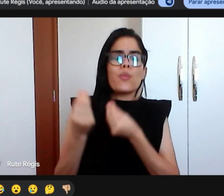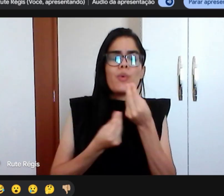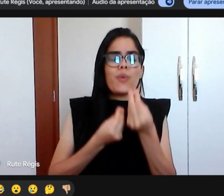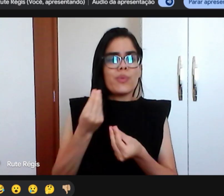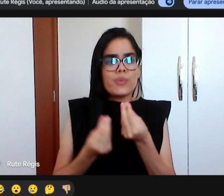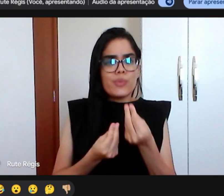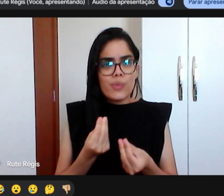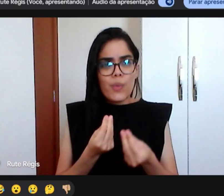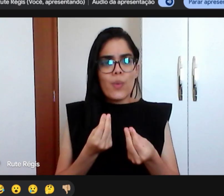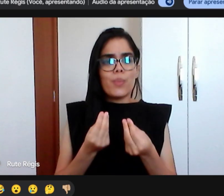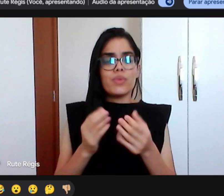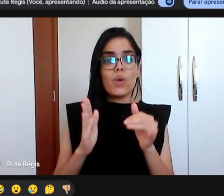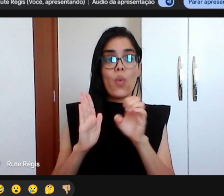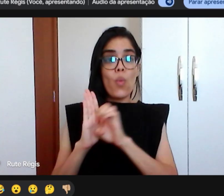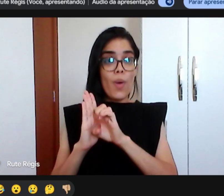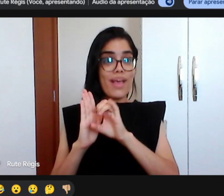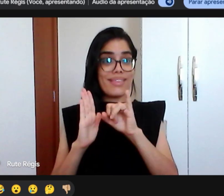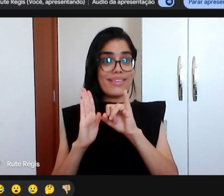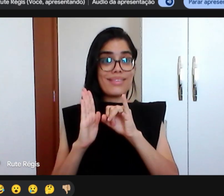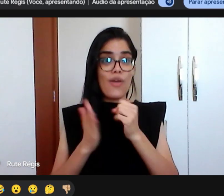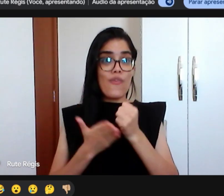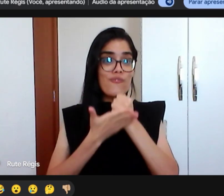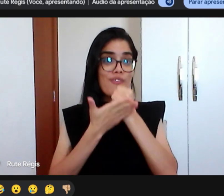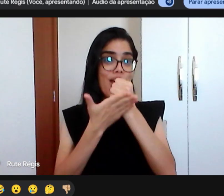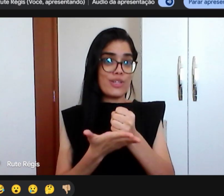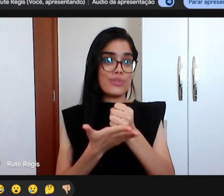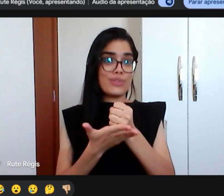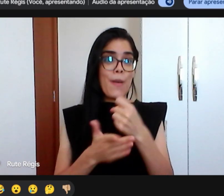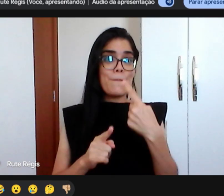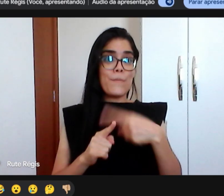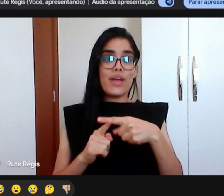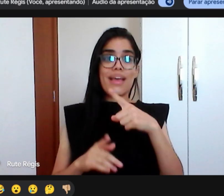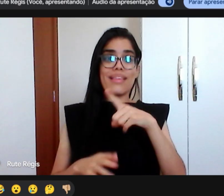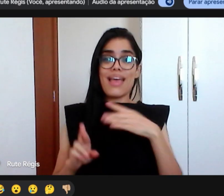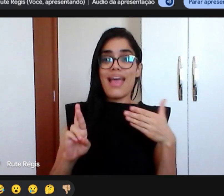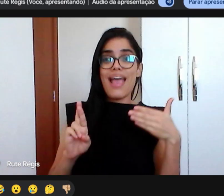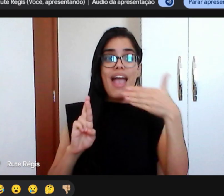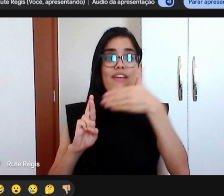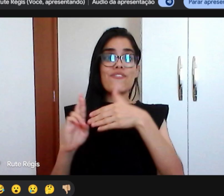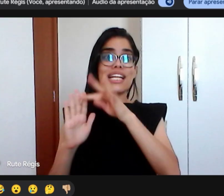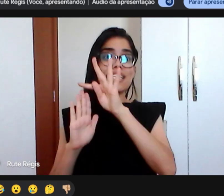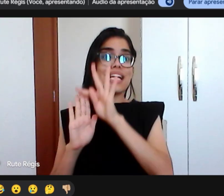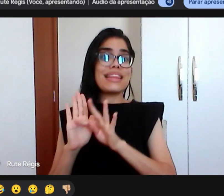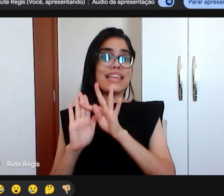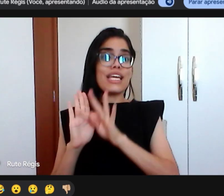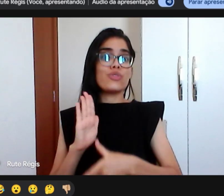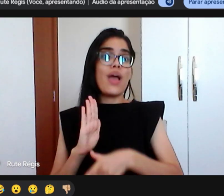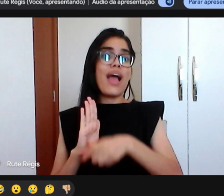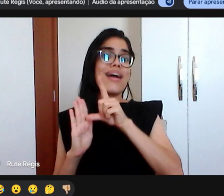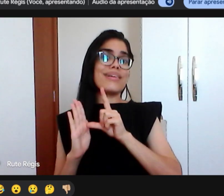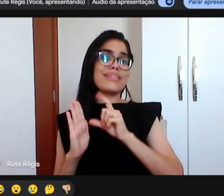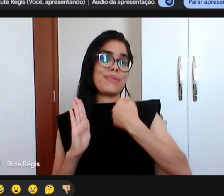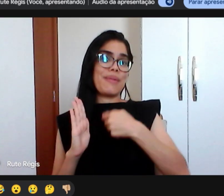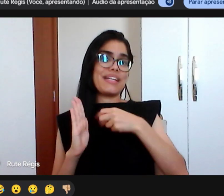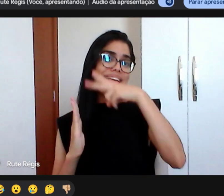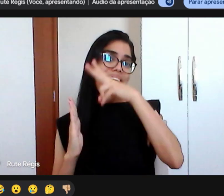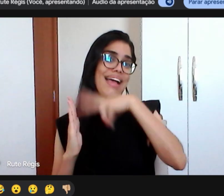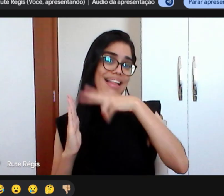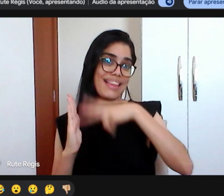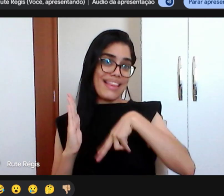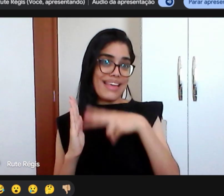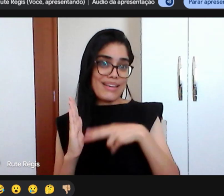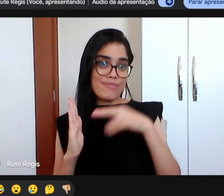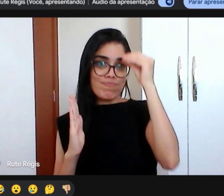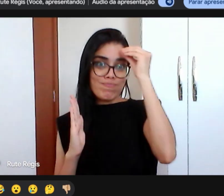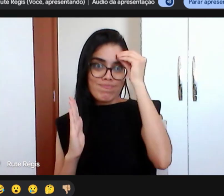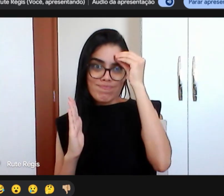antes ter uma noção desse conhecimento e o edital vai ajudar com isso, porque as referências